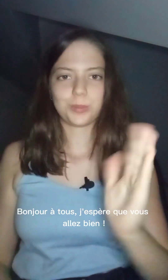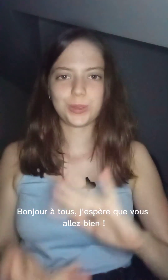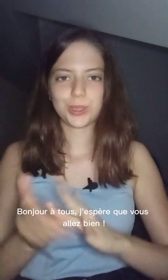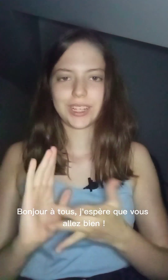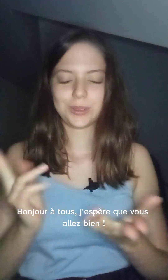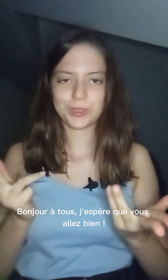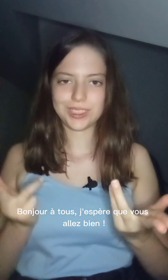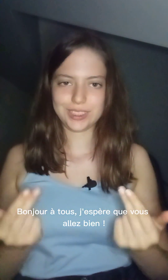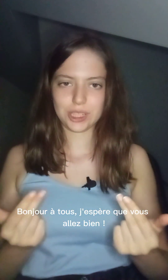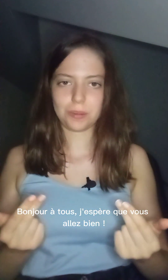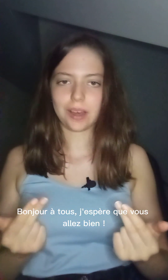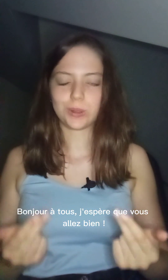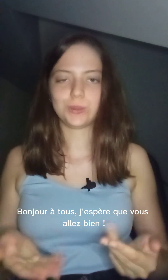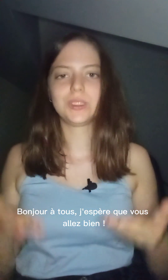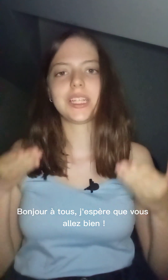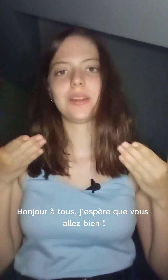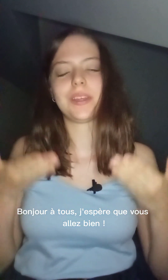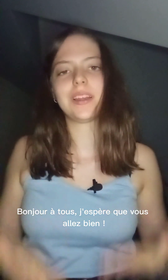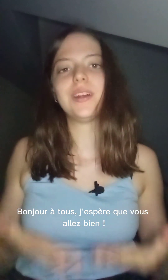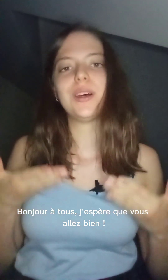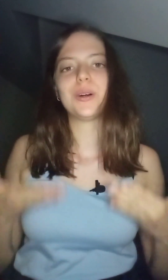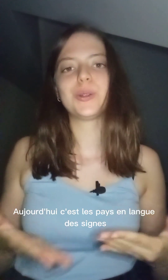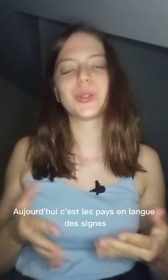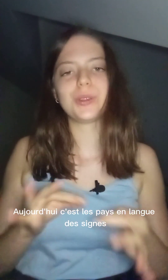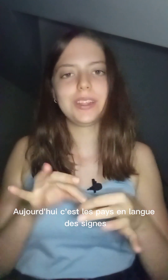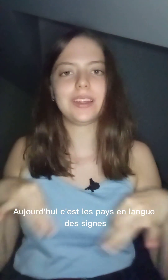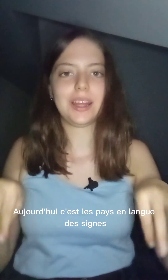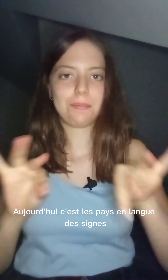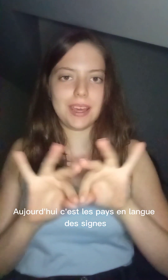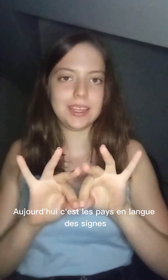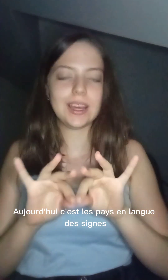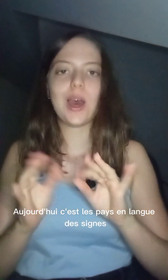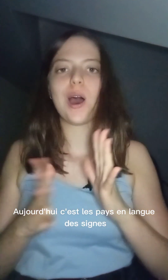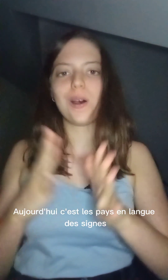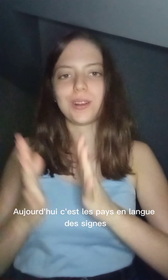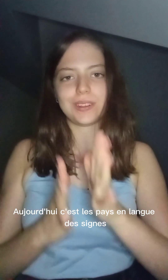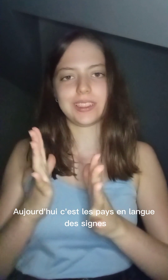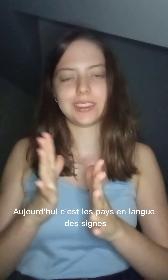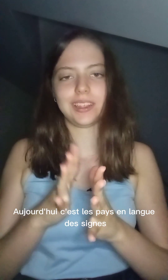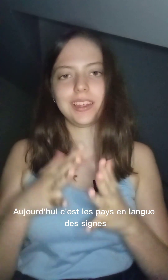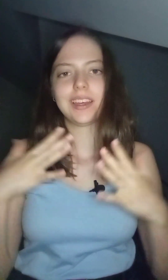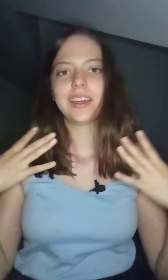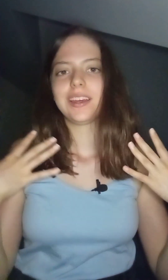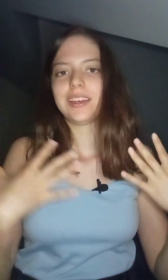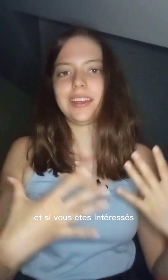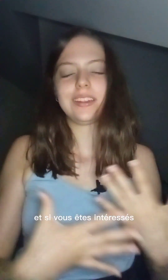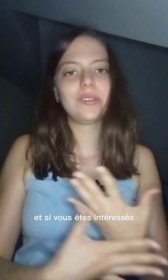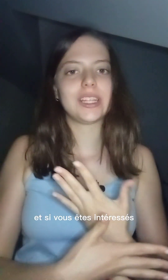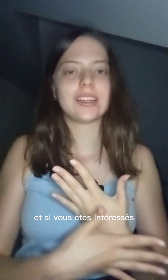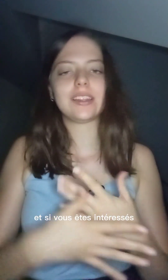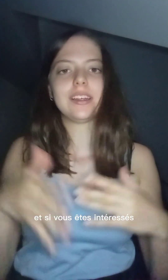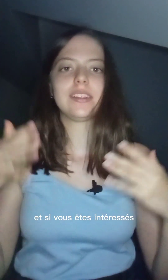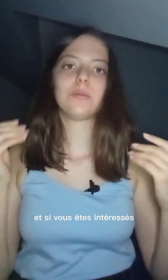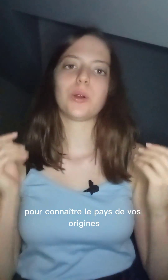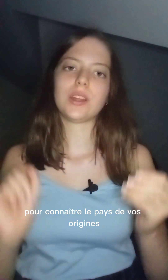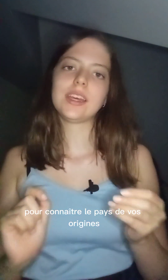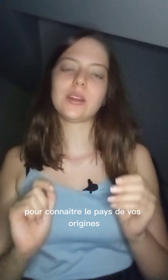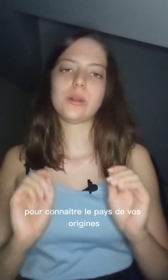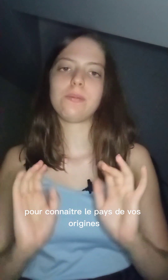Bonjour à tous et j'espère que vous allez bien. Aujourd'hui, c'est les pays en langue des signes et si vous êtes intéressé pour connaître le pays